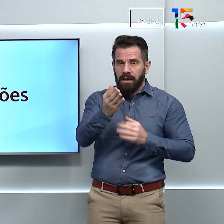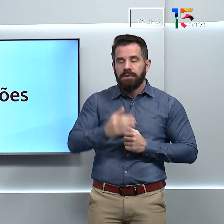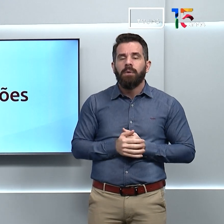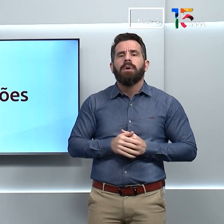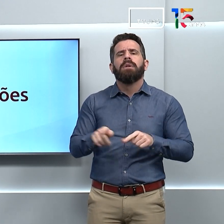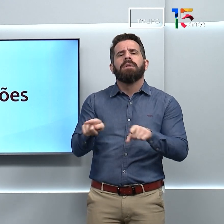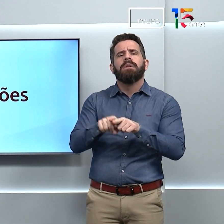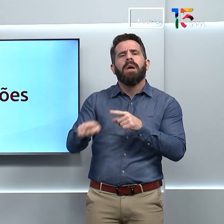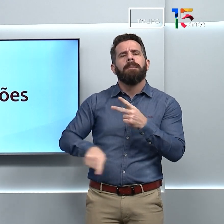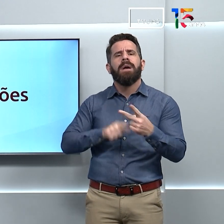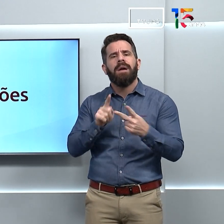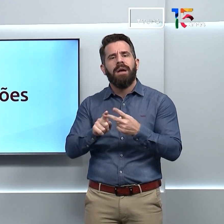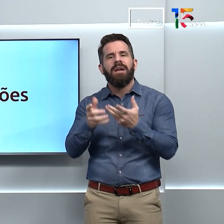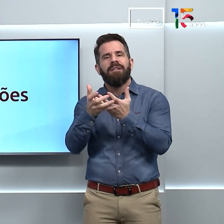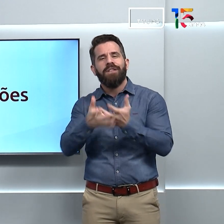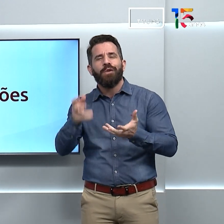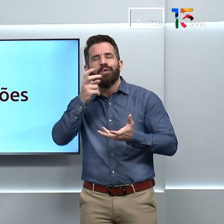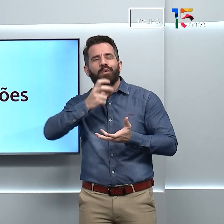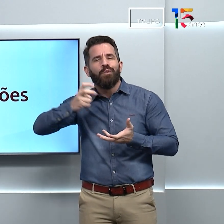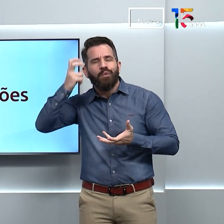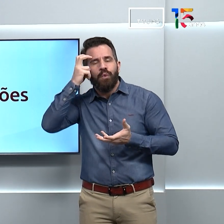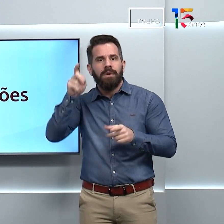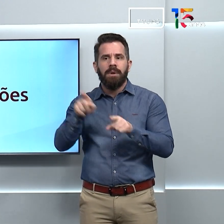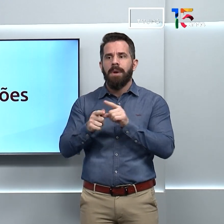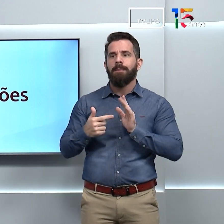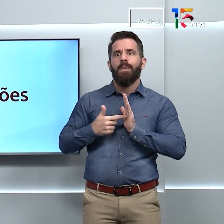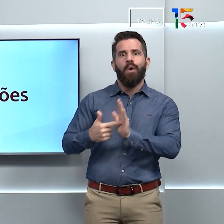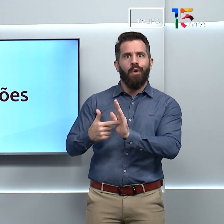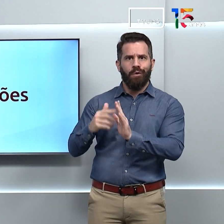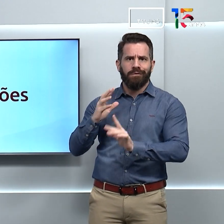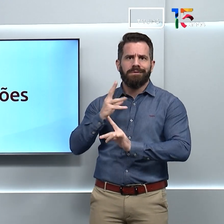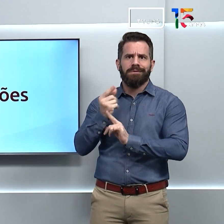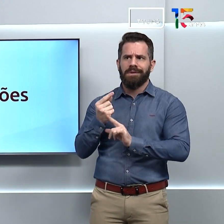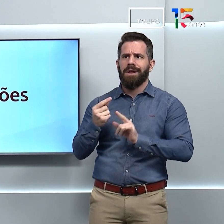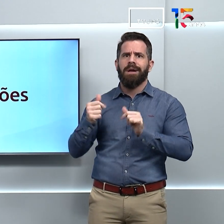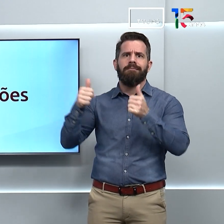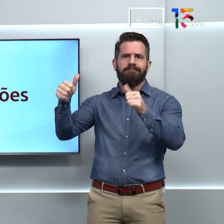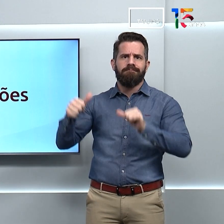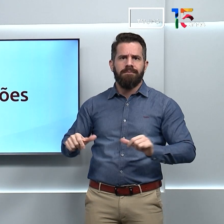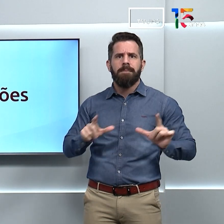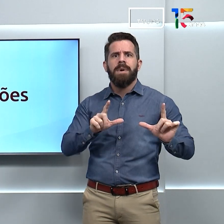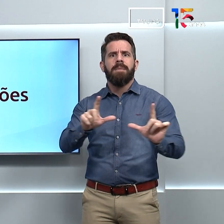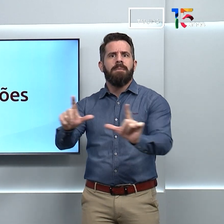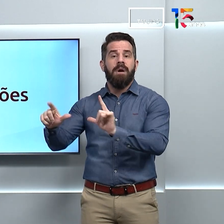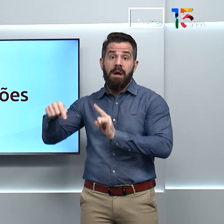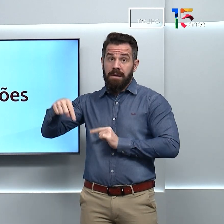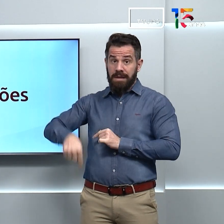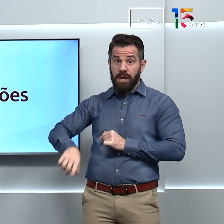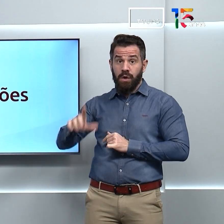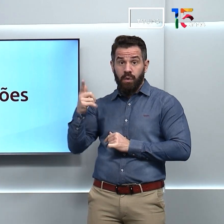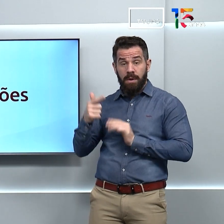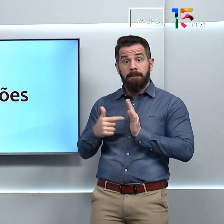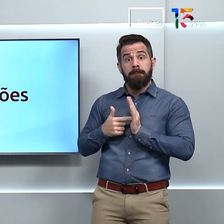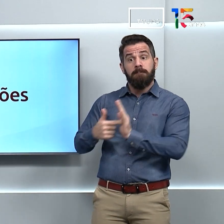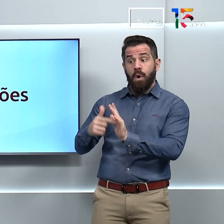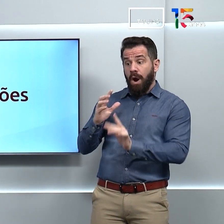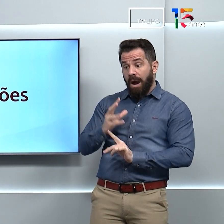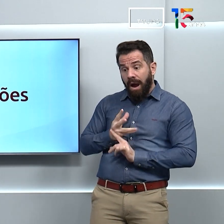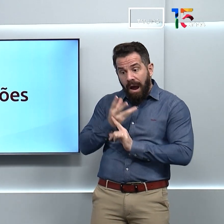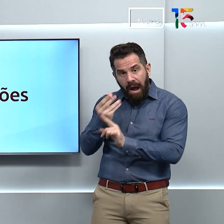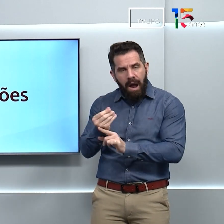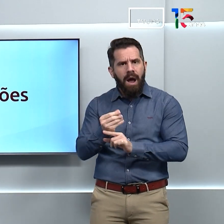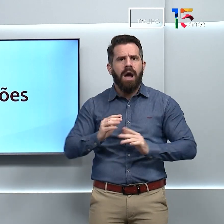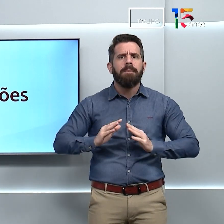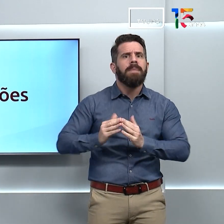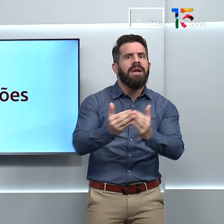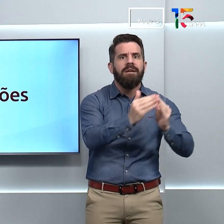vamos falar sobre cultura e te mostrar como é que foi uma exposição realizada aqui em Goiânia nos últimos meses que divulga a arte produzida nas